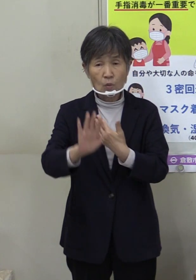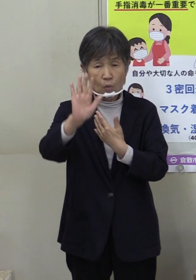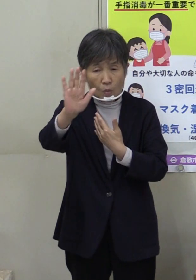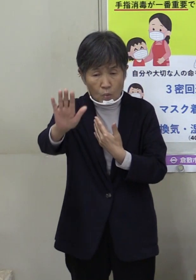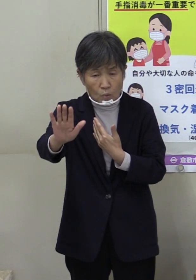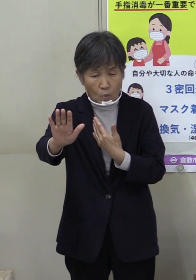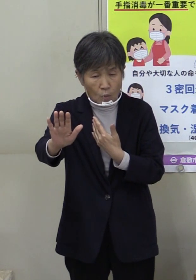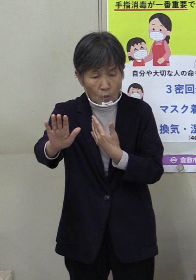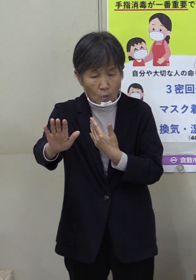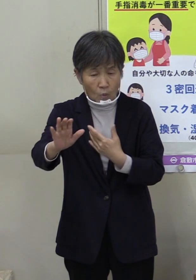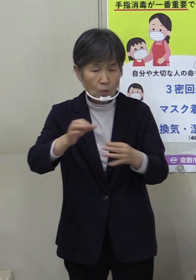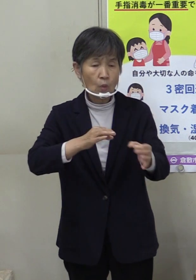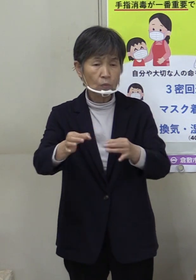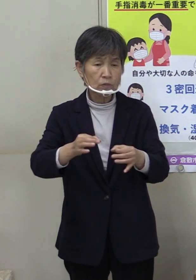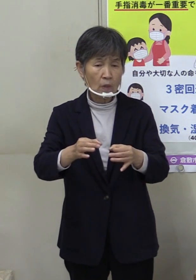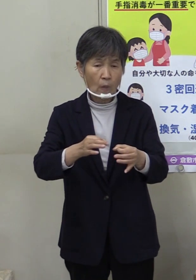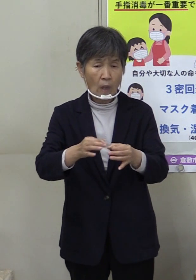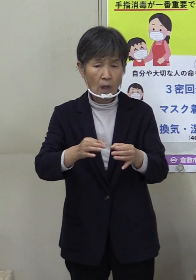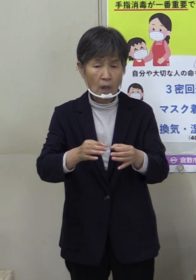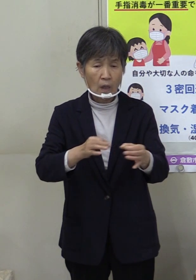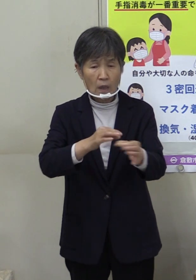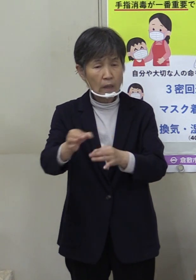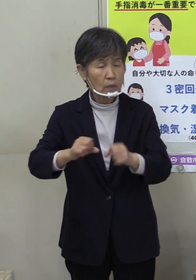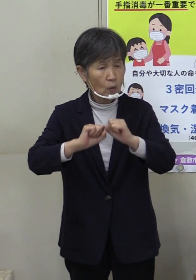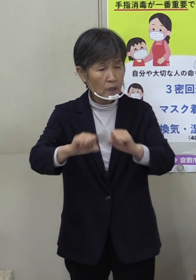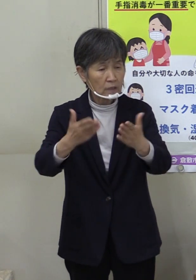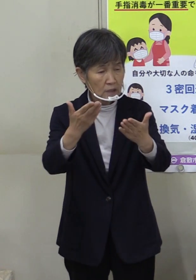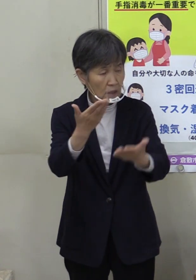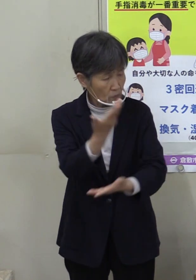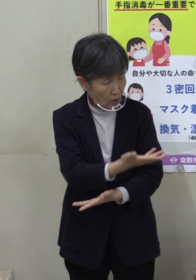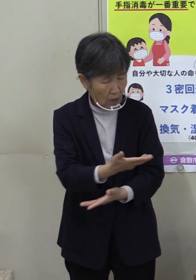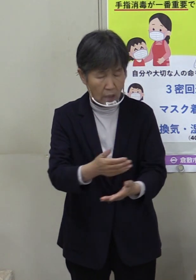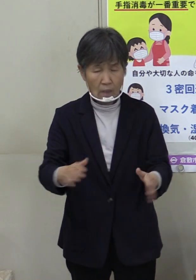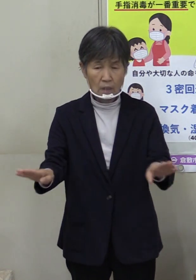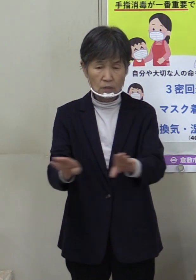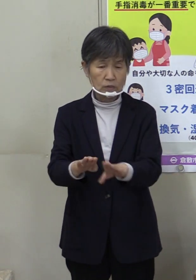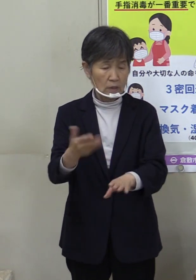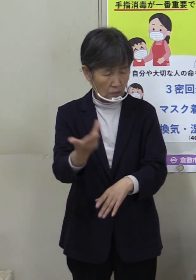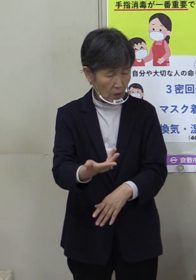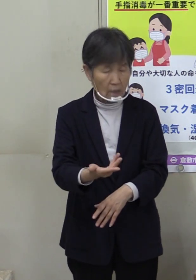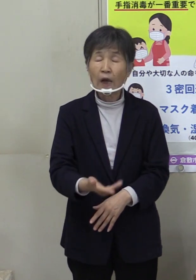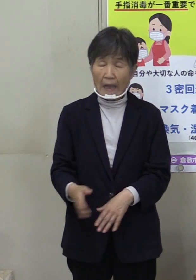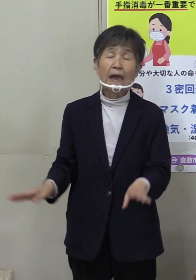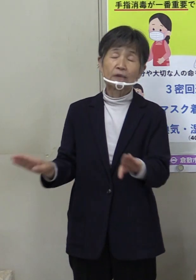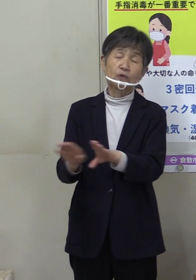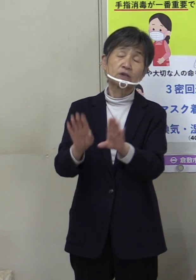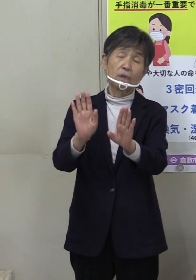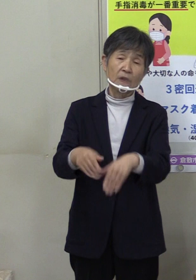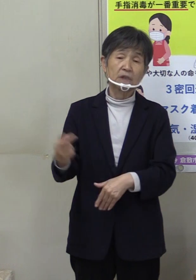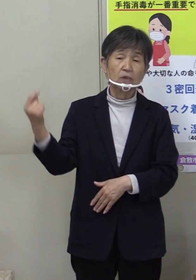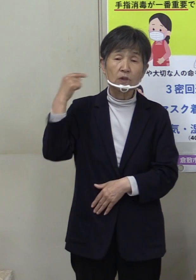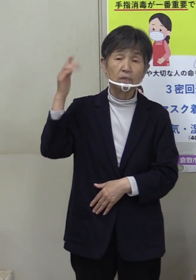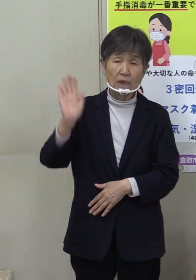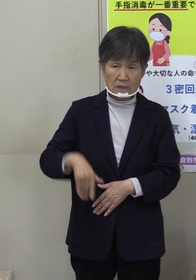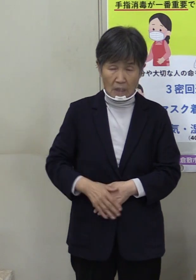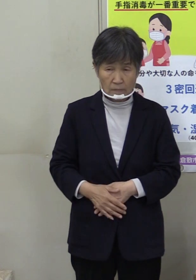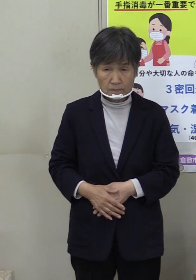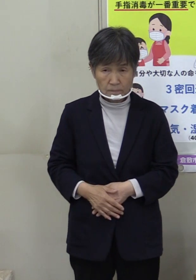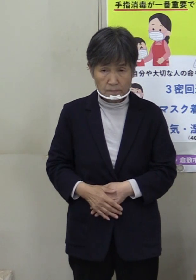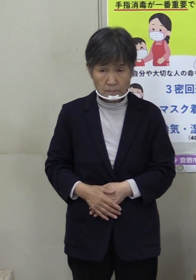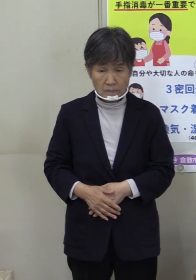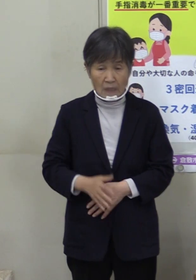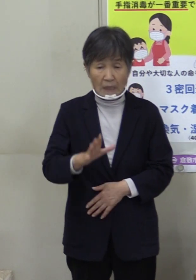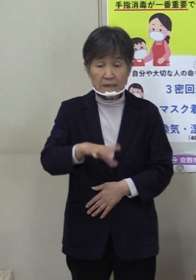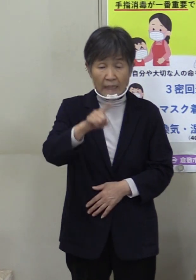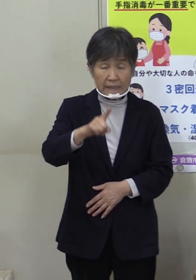の営業については、営業を続けてたのか休んでいたのか教えてください。 店は閉じていると聞いております。 1例目